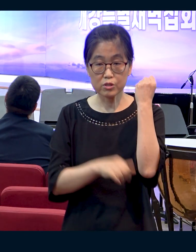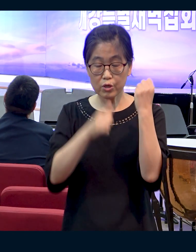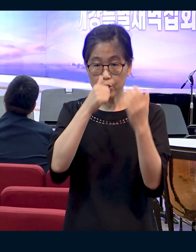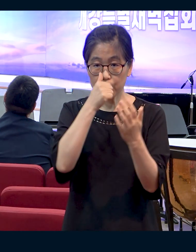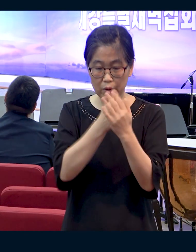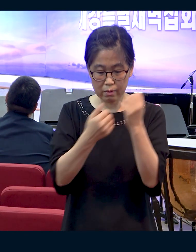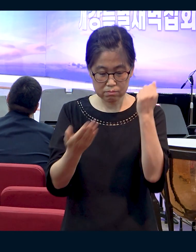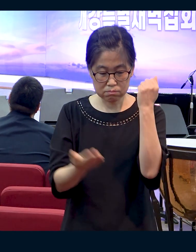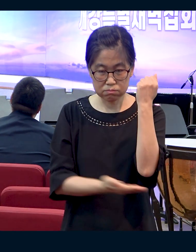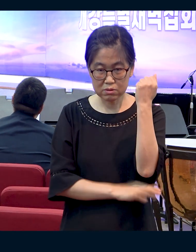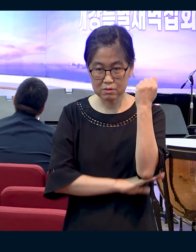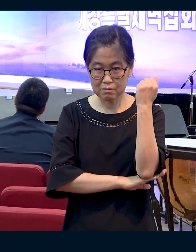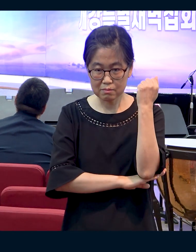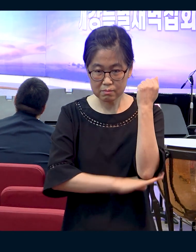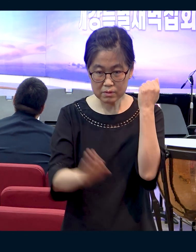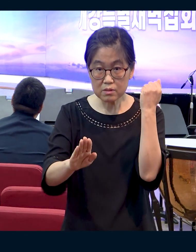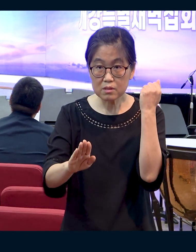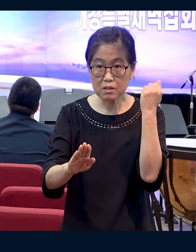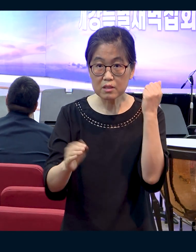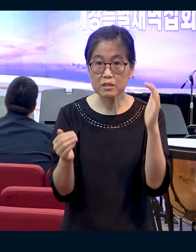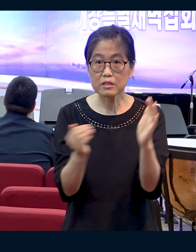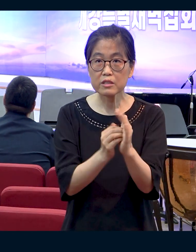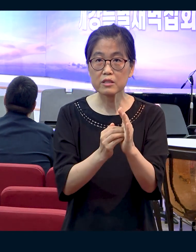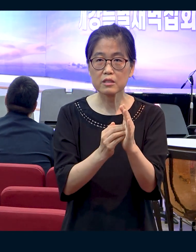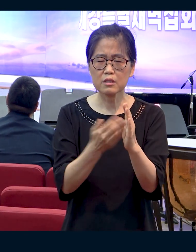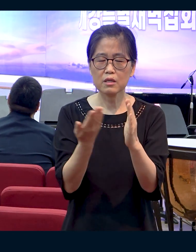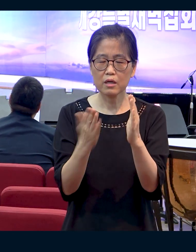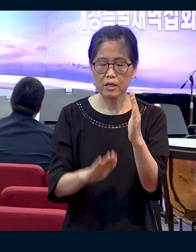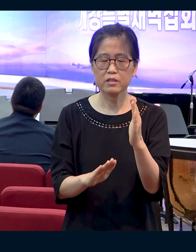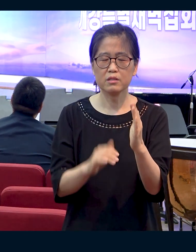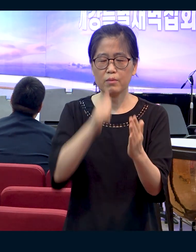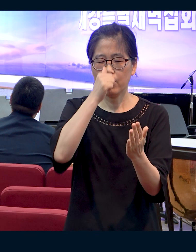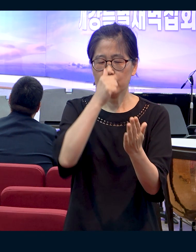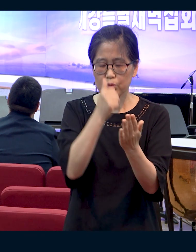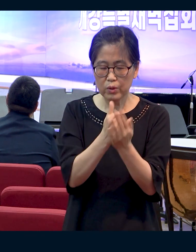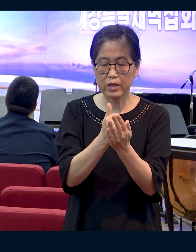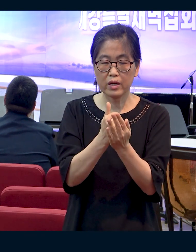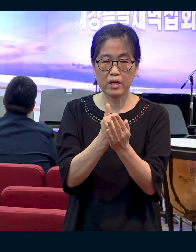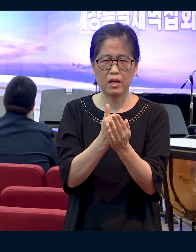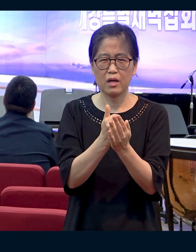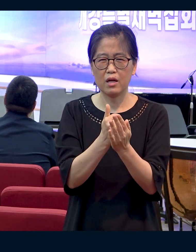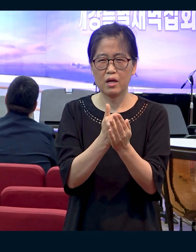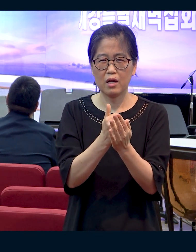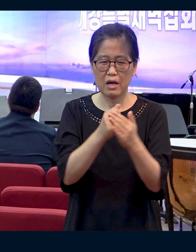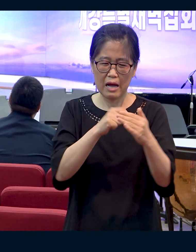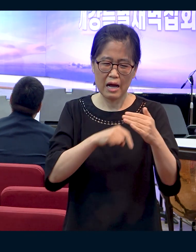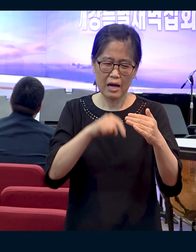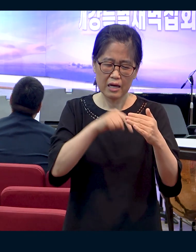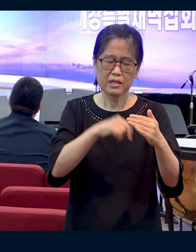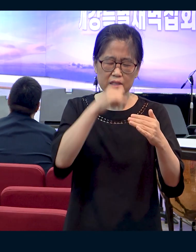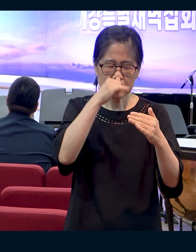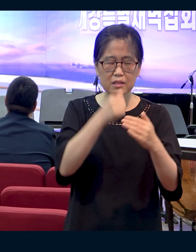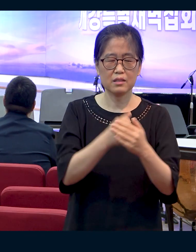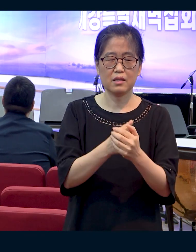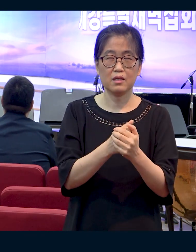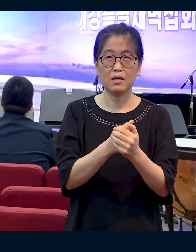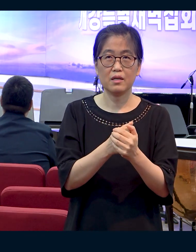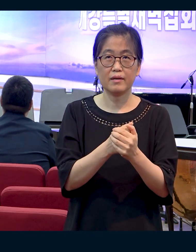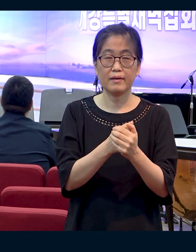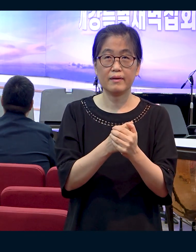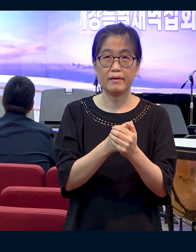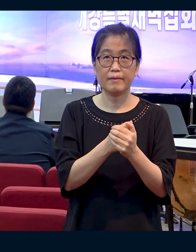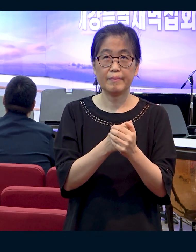뿌리는 잘렸지만 아직도 뭐예요? 이 죄성이 여전히 활발하게 움직이고 있고 이걸 마귀가 지금 작동시키고